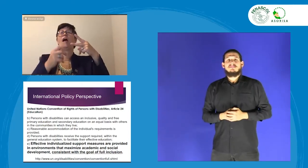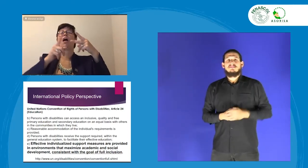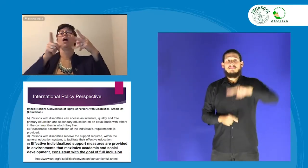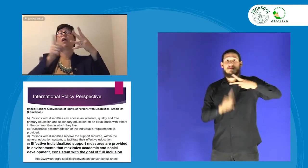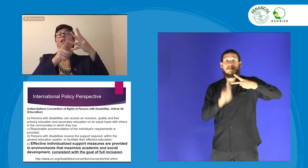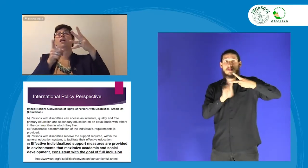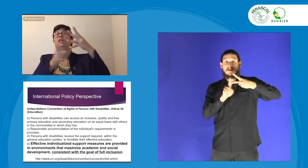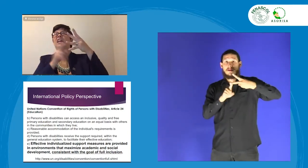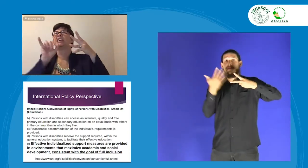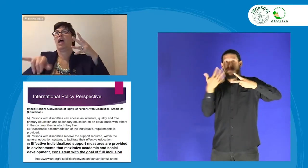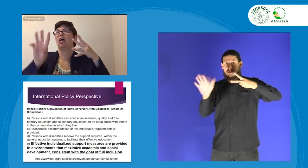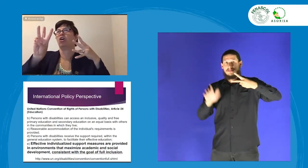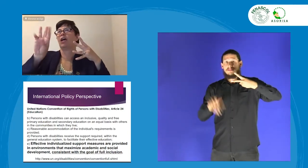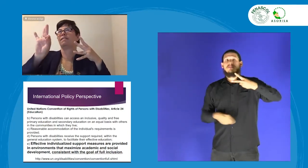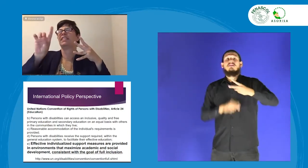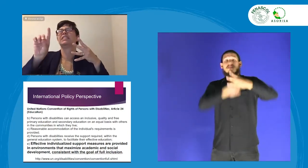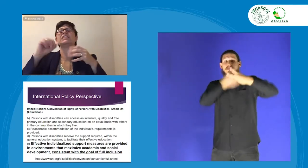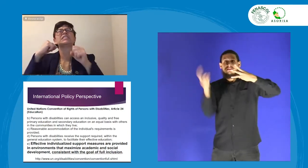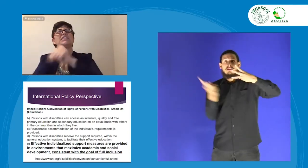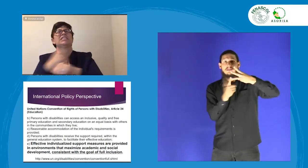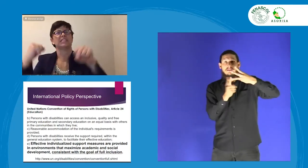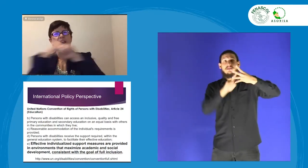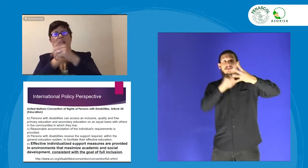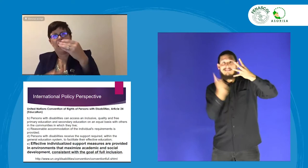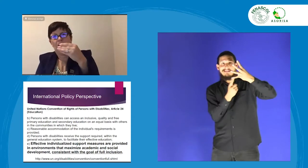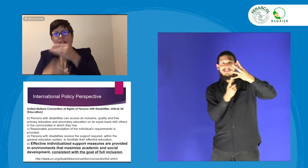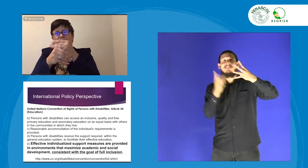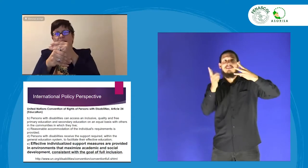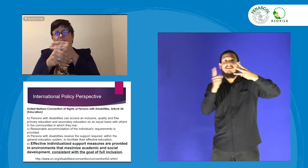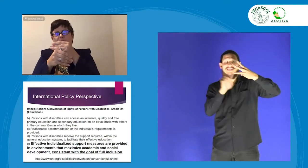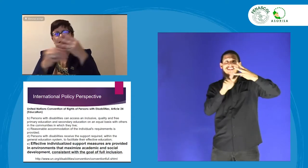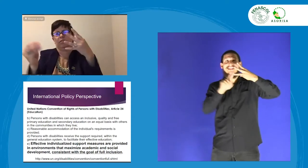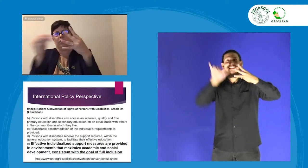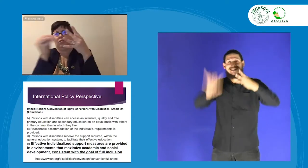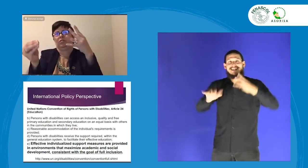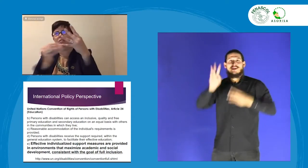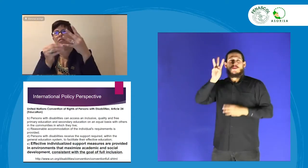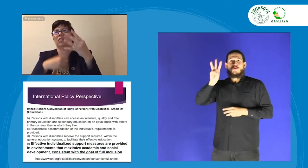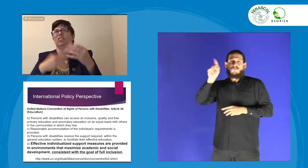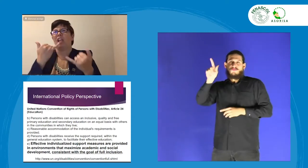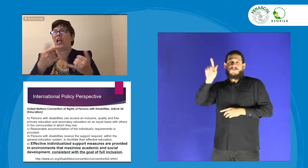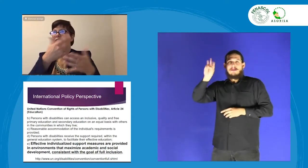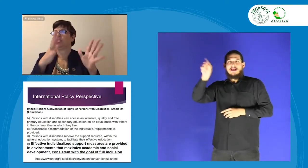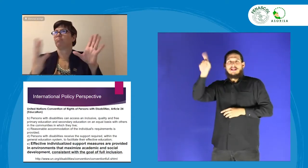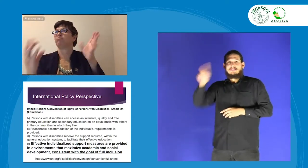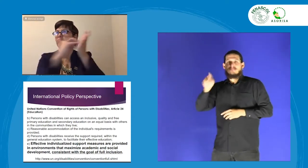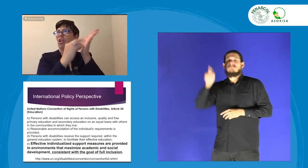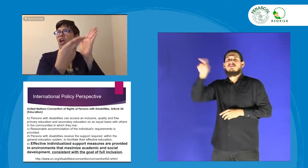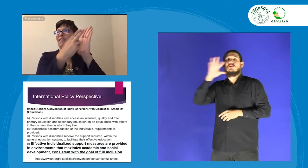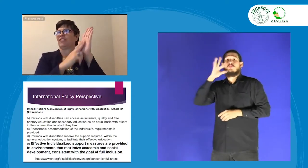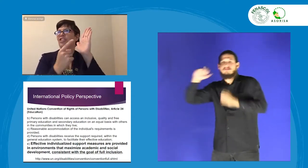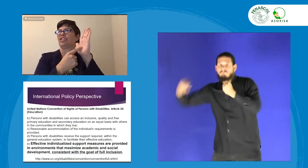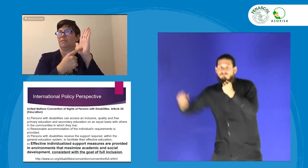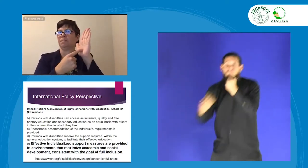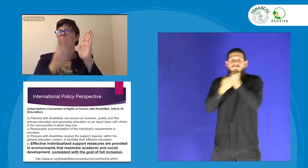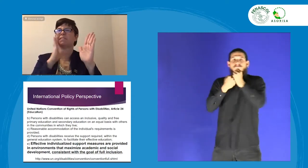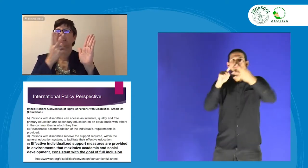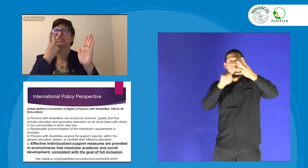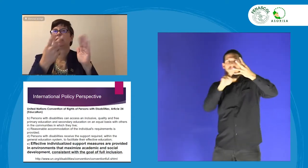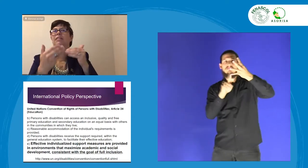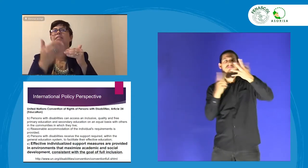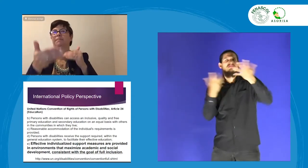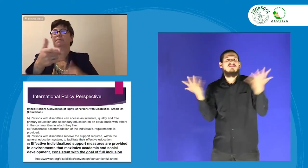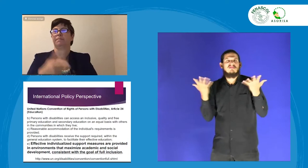Ahora, una vez abordados estos dos aspectos, encontramos el tercero y cuarto de los que habla la WFD, la Federación Mundial de